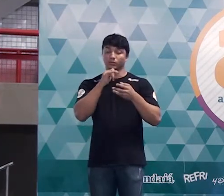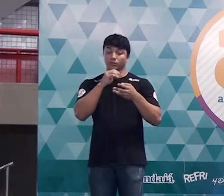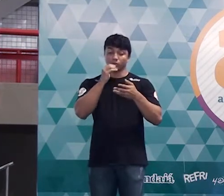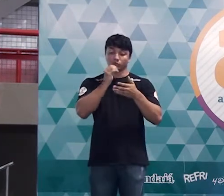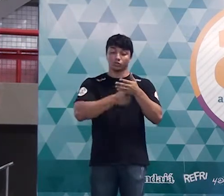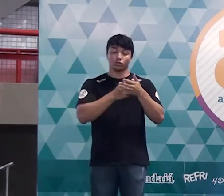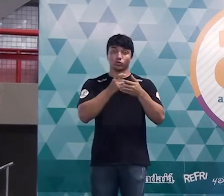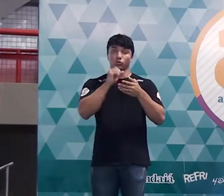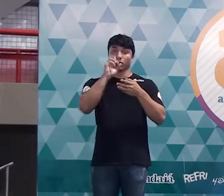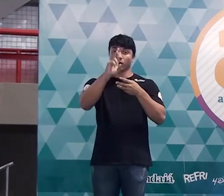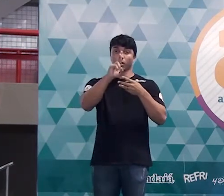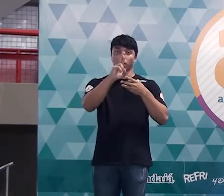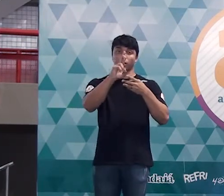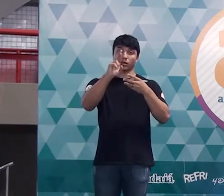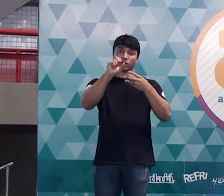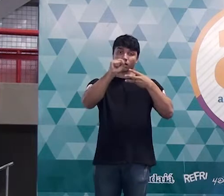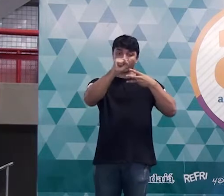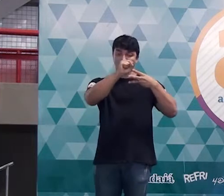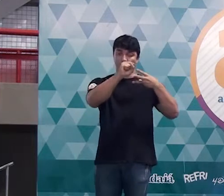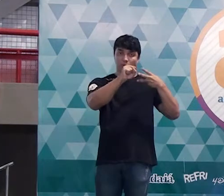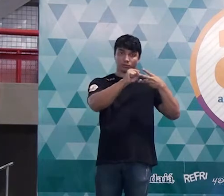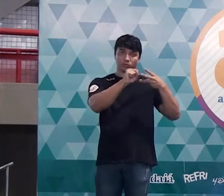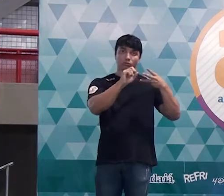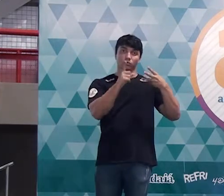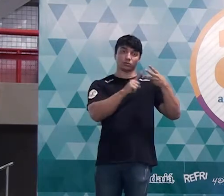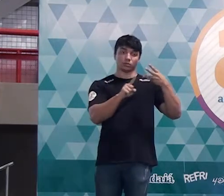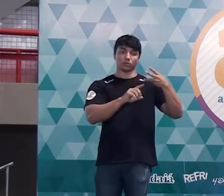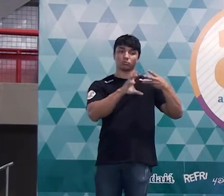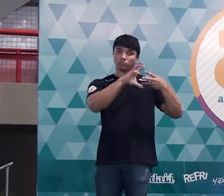o R, o S ou o Z